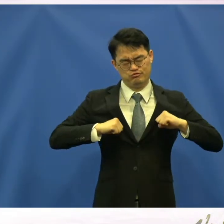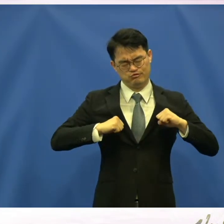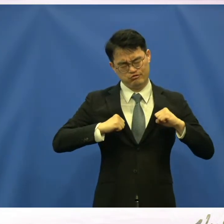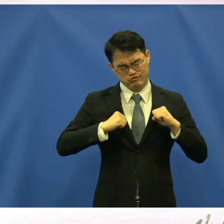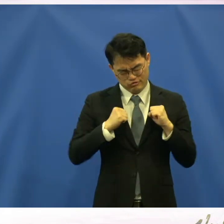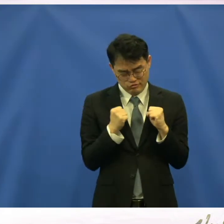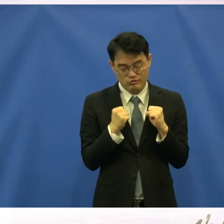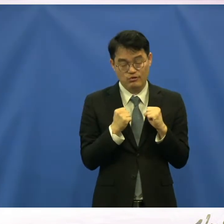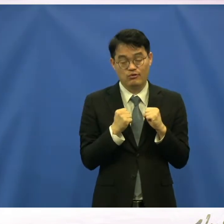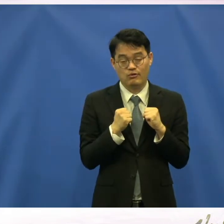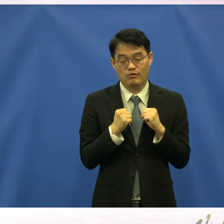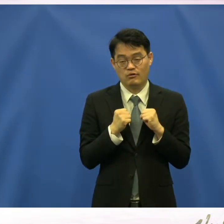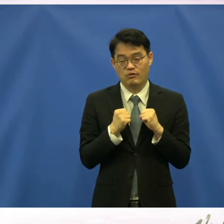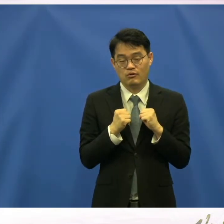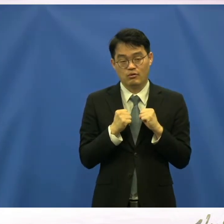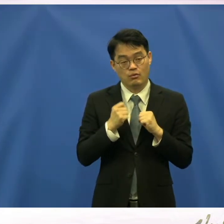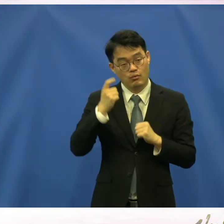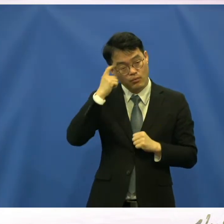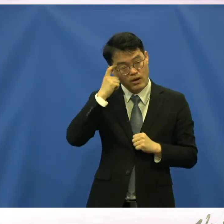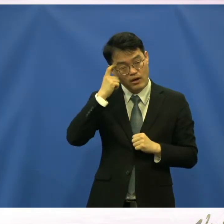있는 거죠.